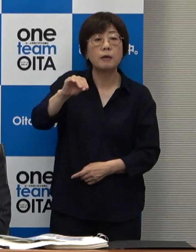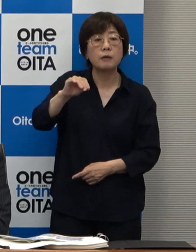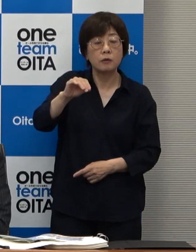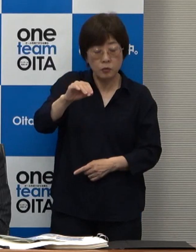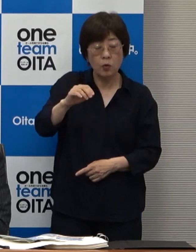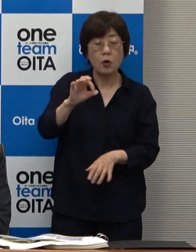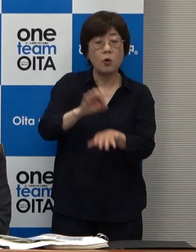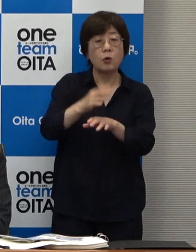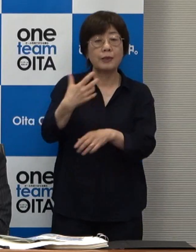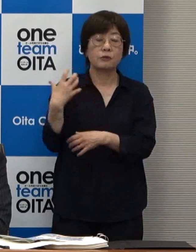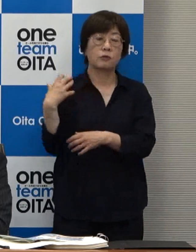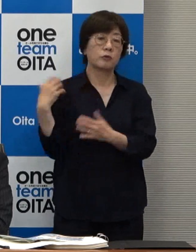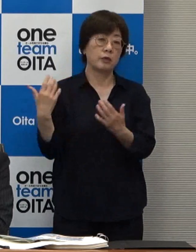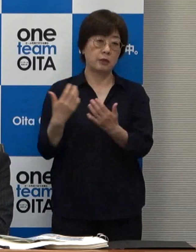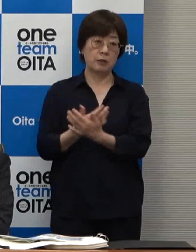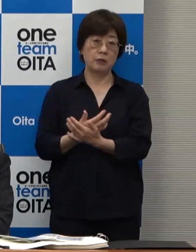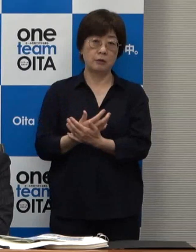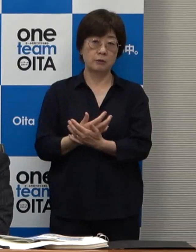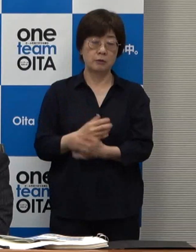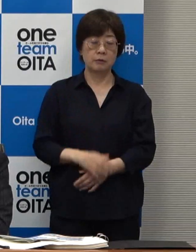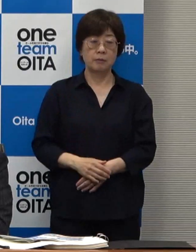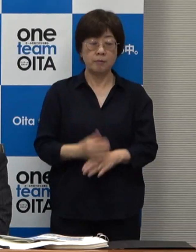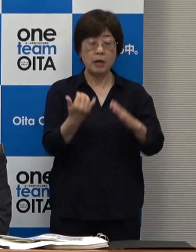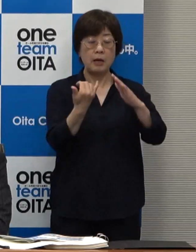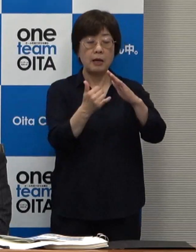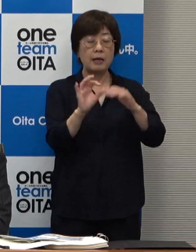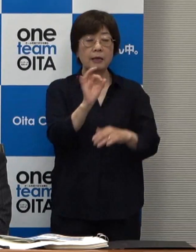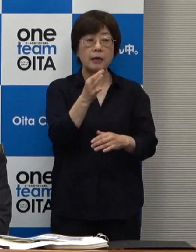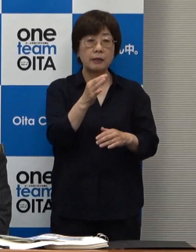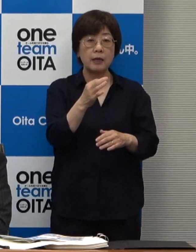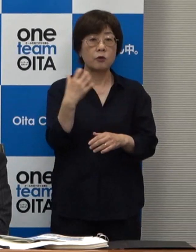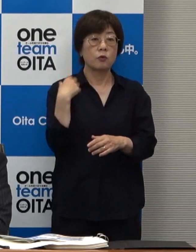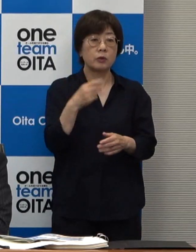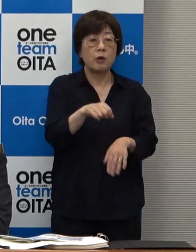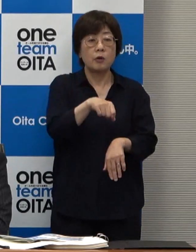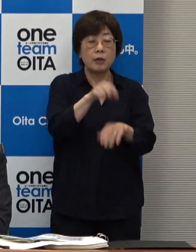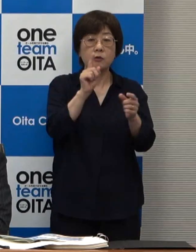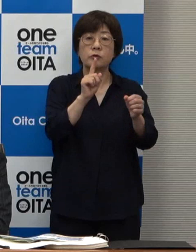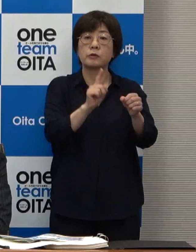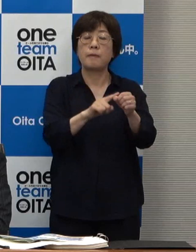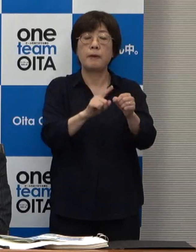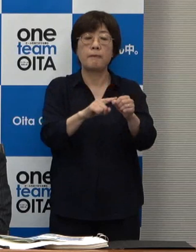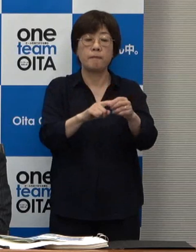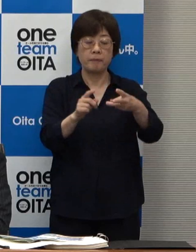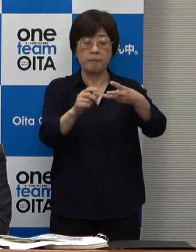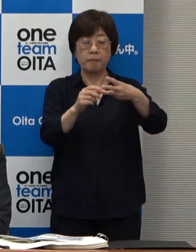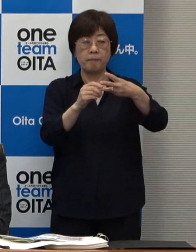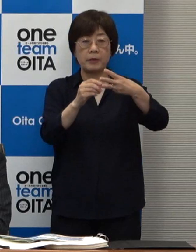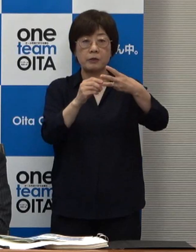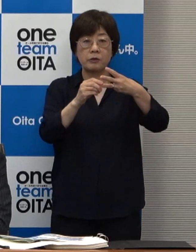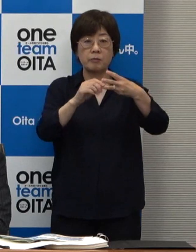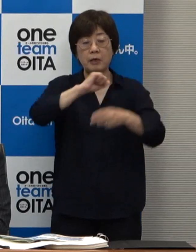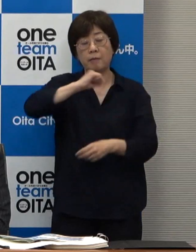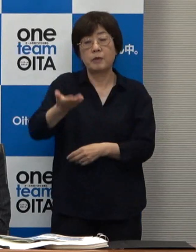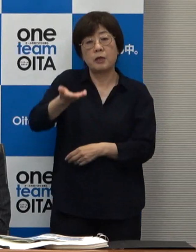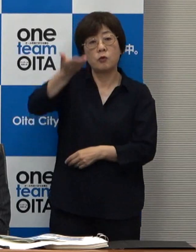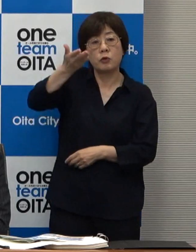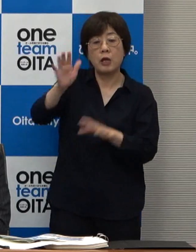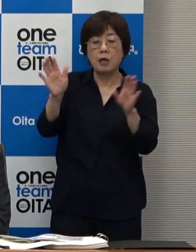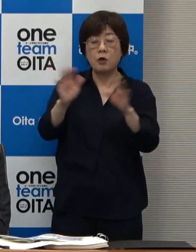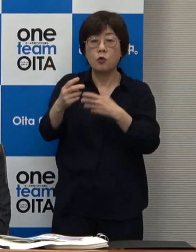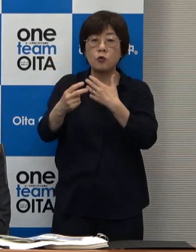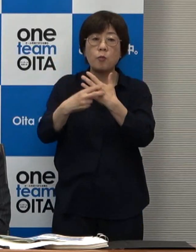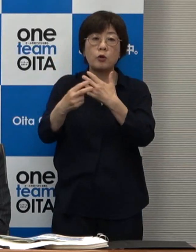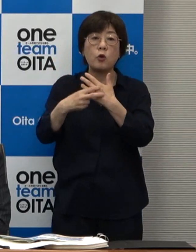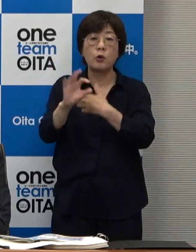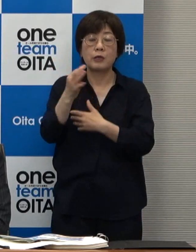となります。家計の負担軽減ということです。3つ目は右上、子ども医療費助成